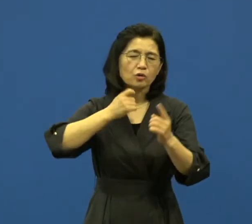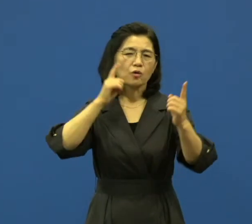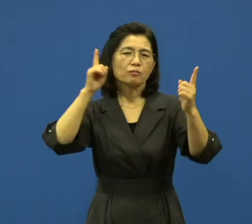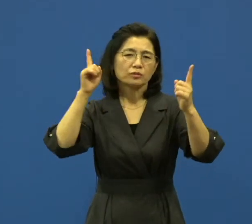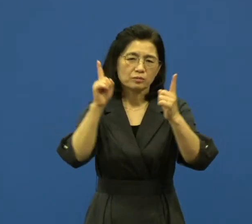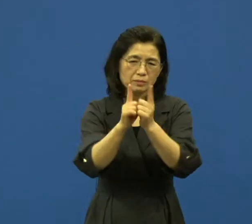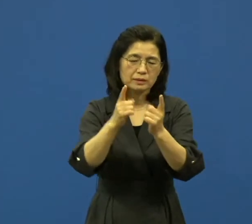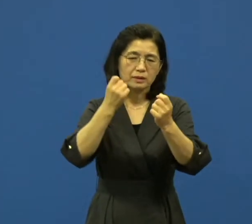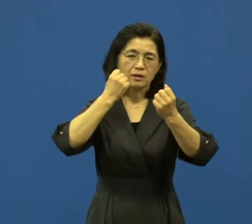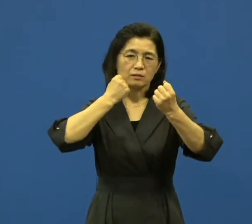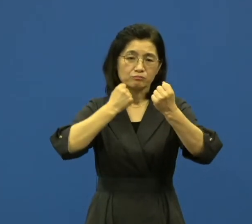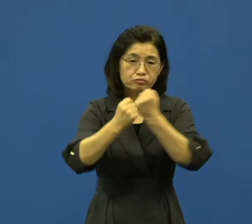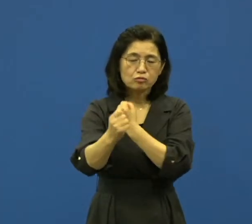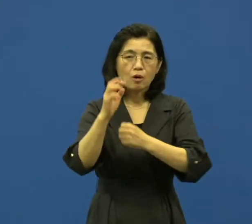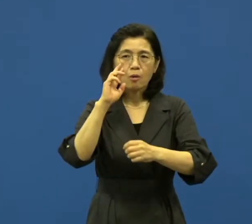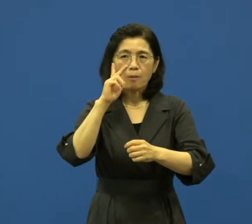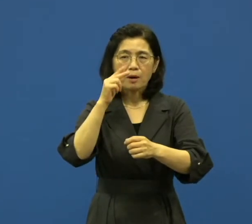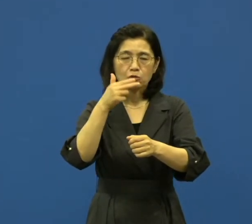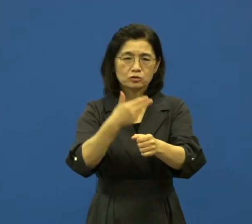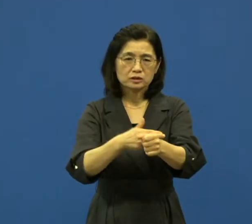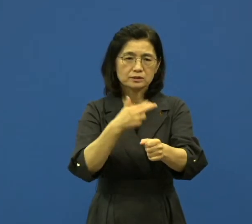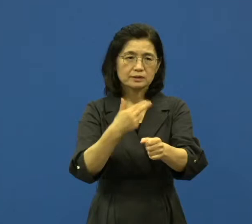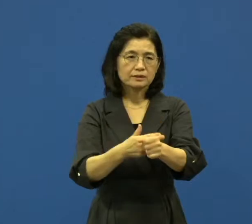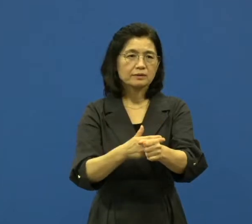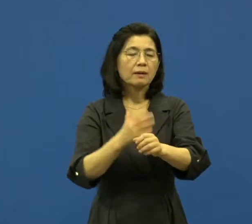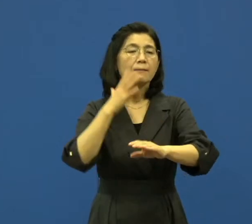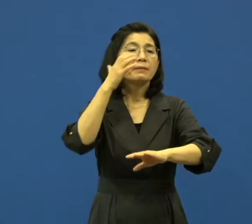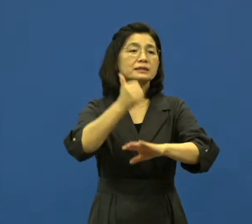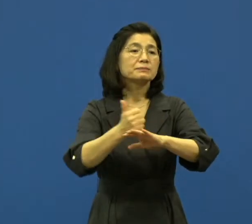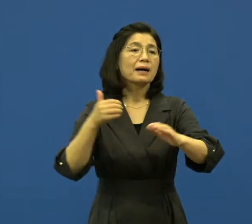불구하고 바울은 끝까지 믿음을 지켰다는 거예요.